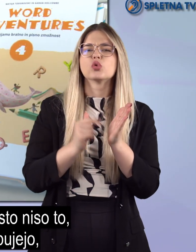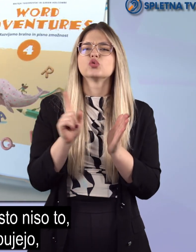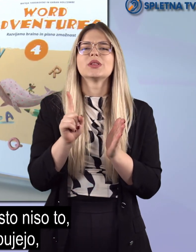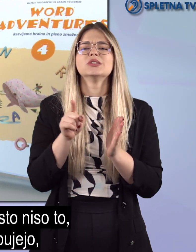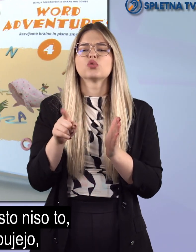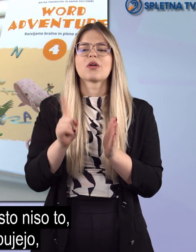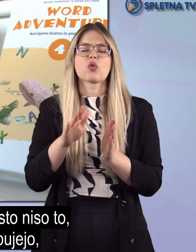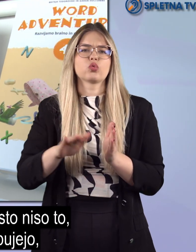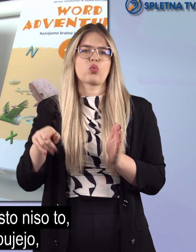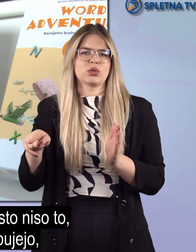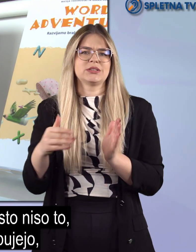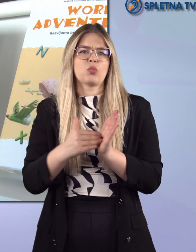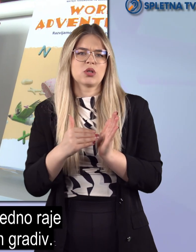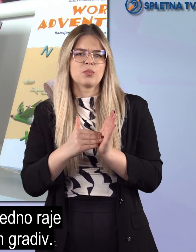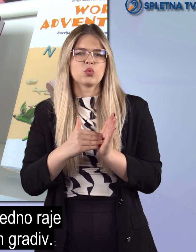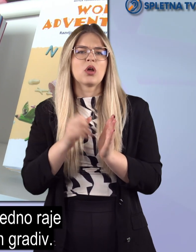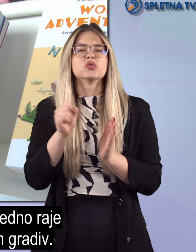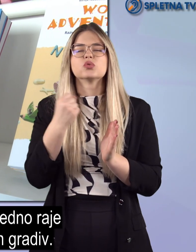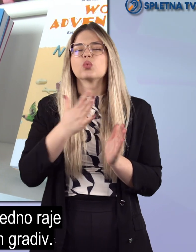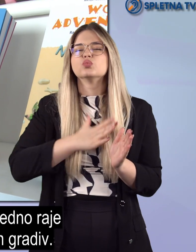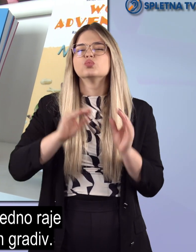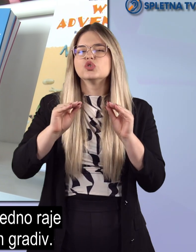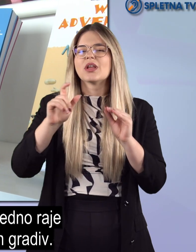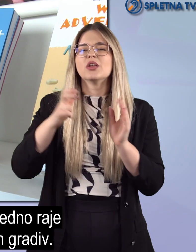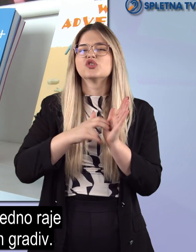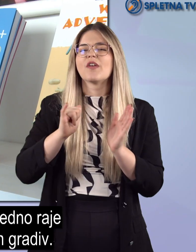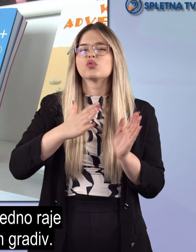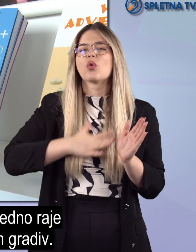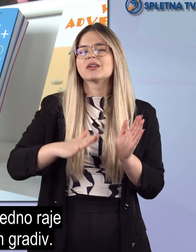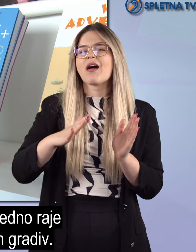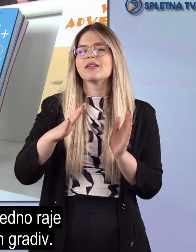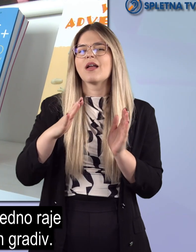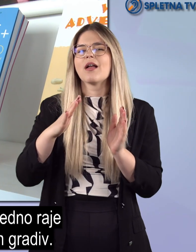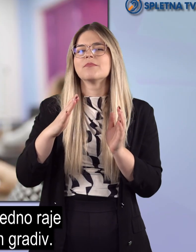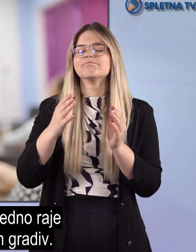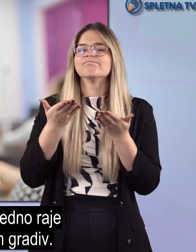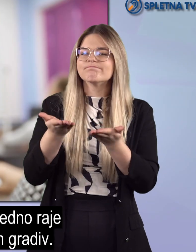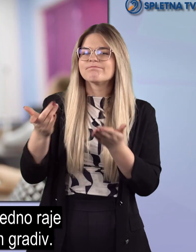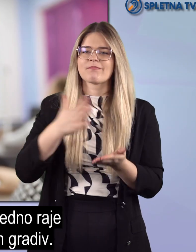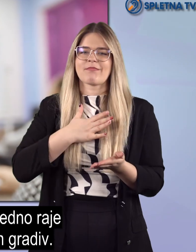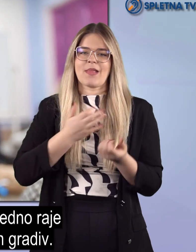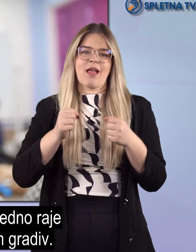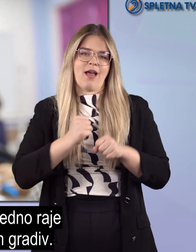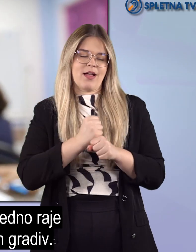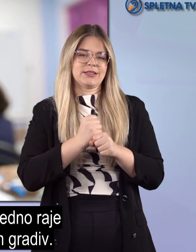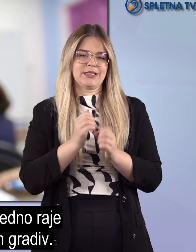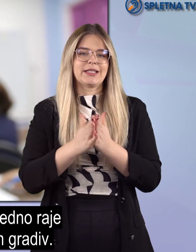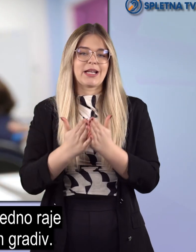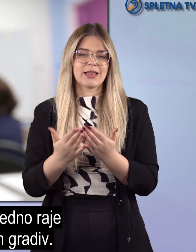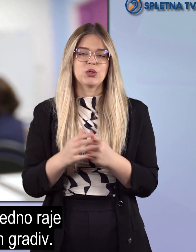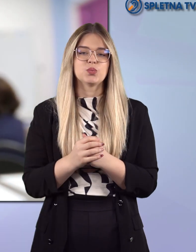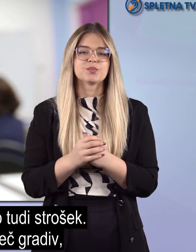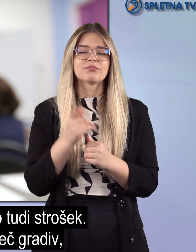kar otroci potrebujejo, zato se učitelji še vedno raje poslužujejo lastnih gradiv.